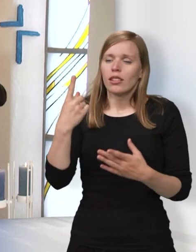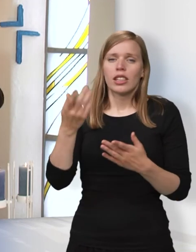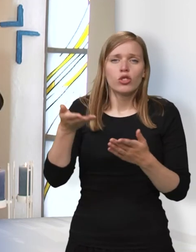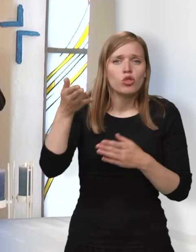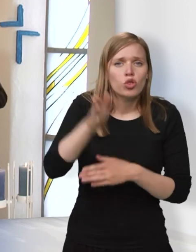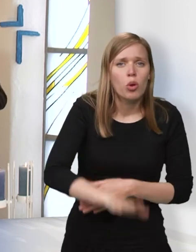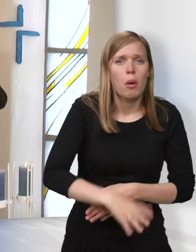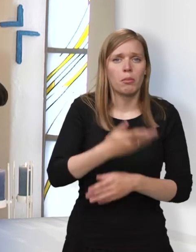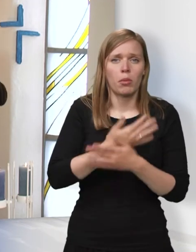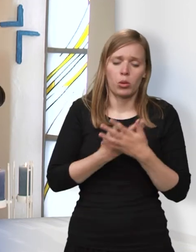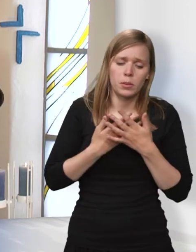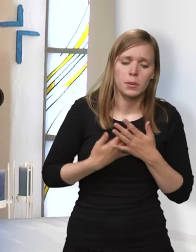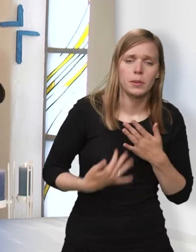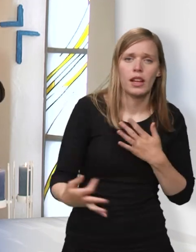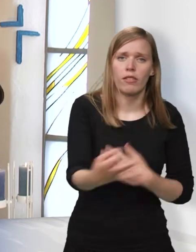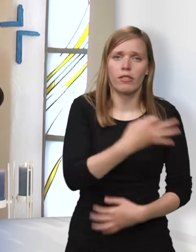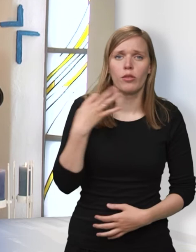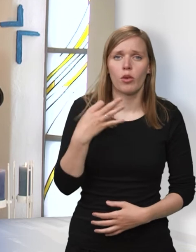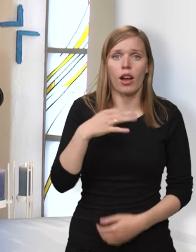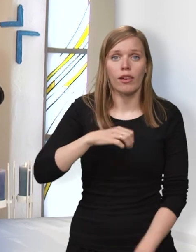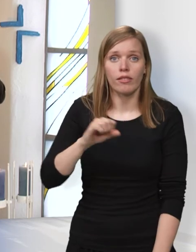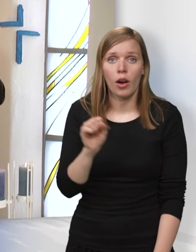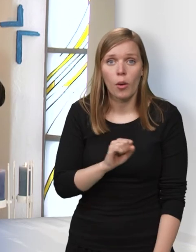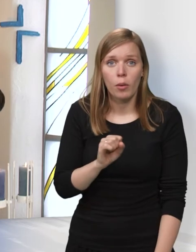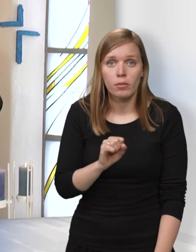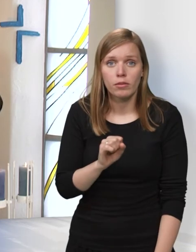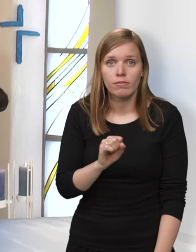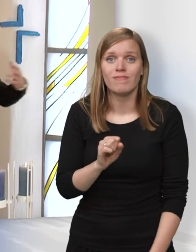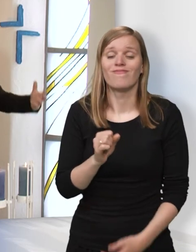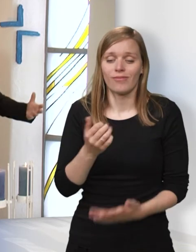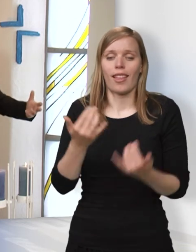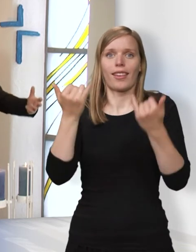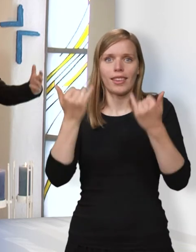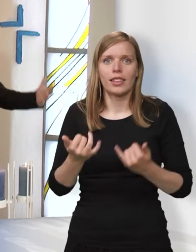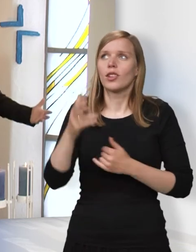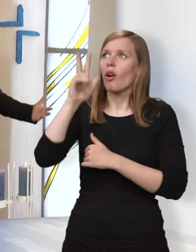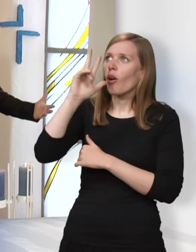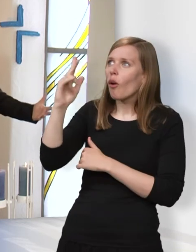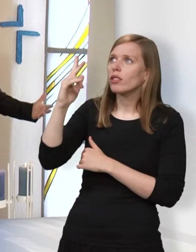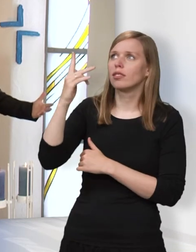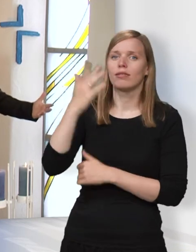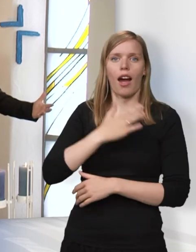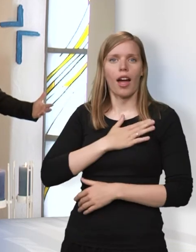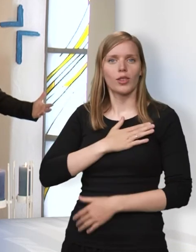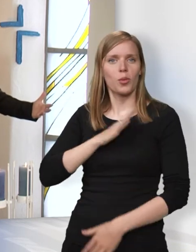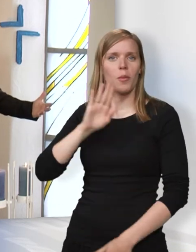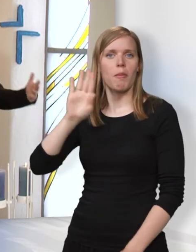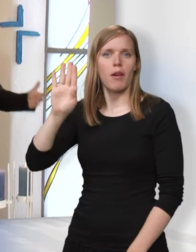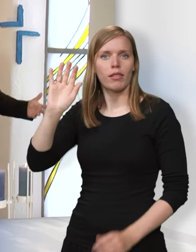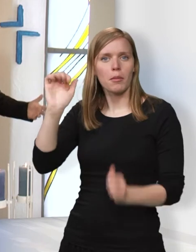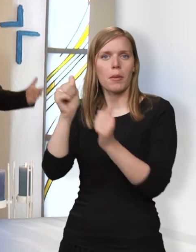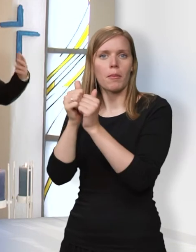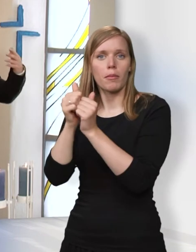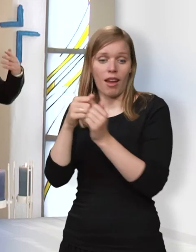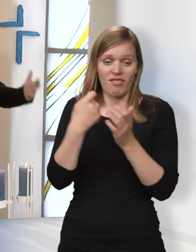hat, dass er sein Blut vergossen hat, das ist alles passiert, dass wir Gottes Eigentum werden. Nicht